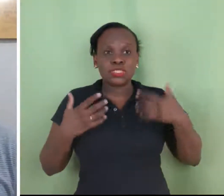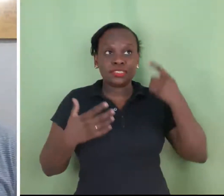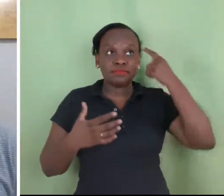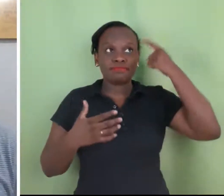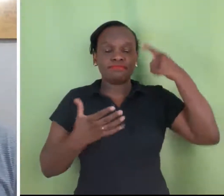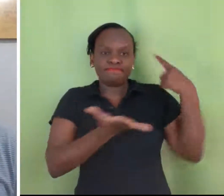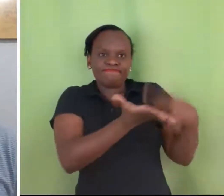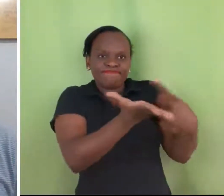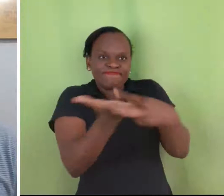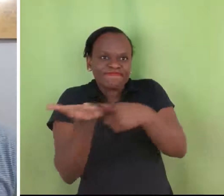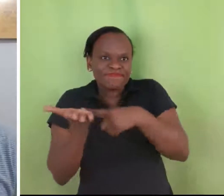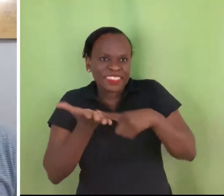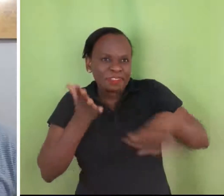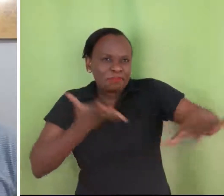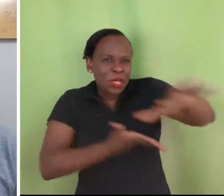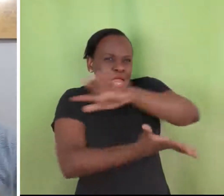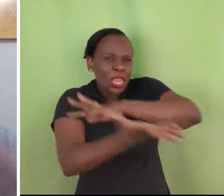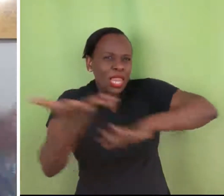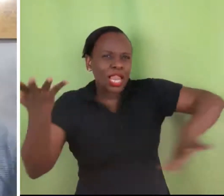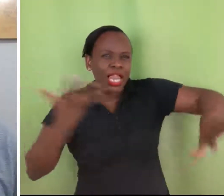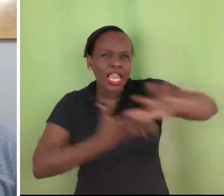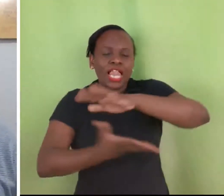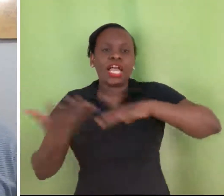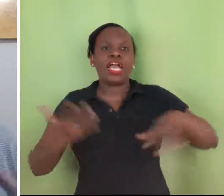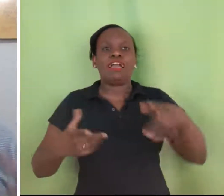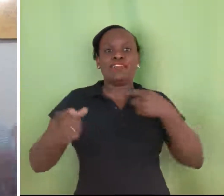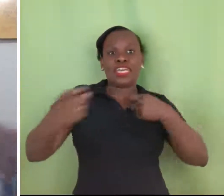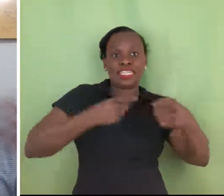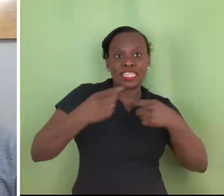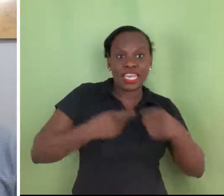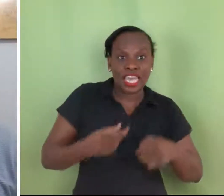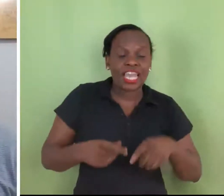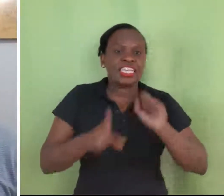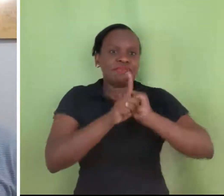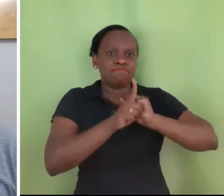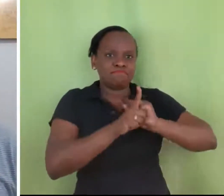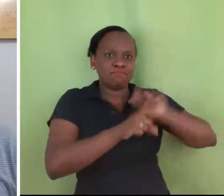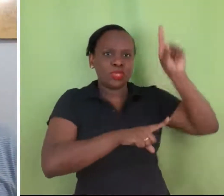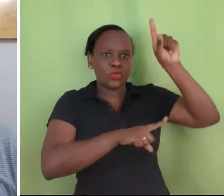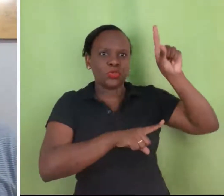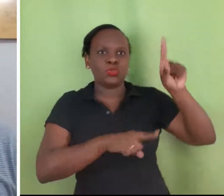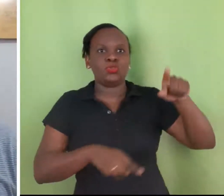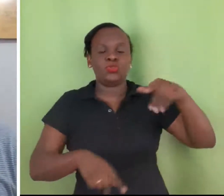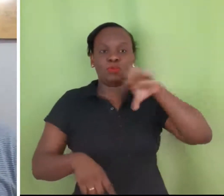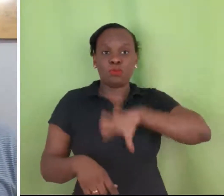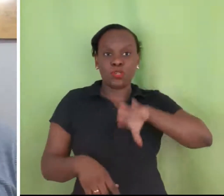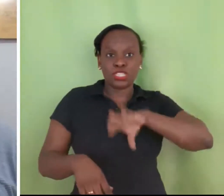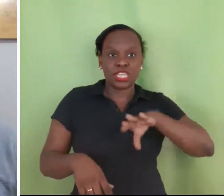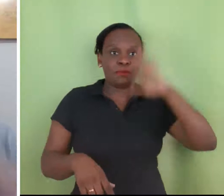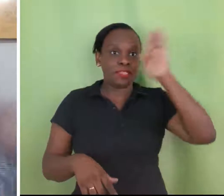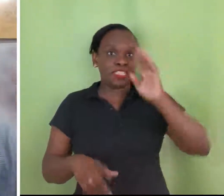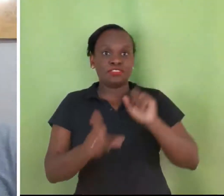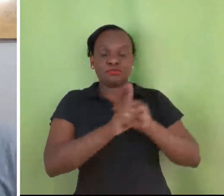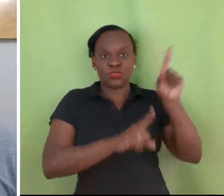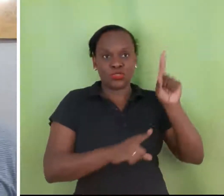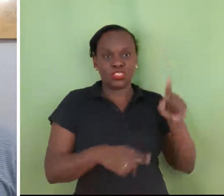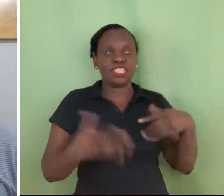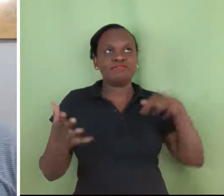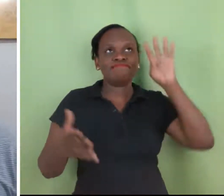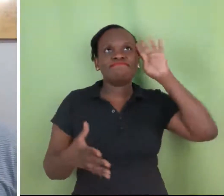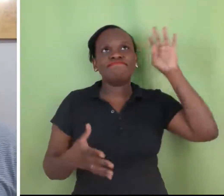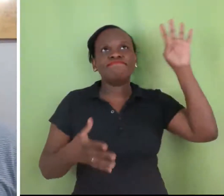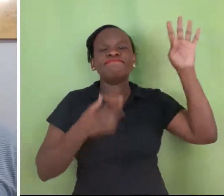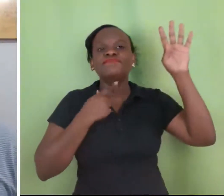fazer, né, uma grande revolta que ia resultar numa guerra que ia expulsar, né, os portugueses do Brasil. Tinham sonhos